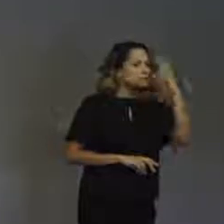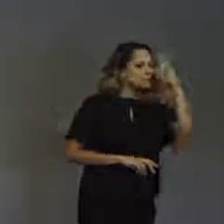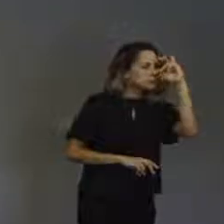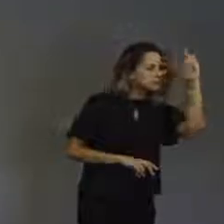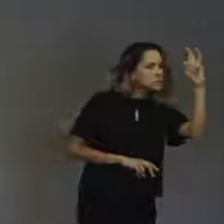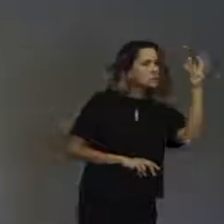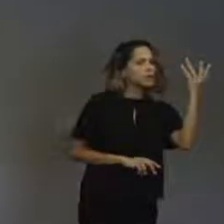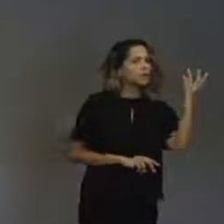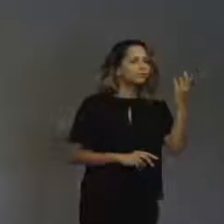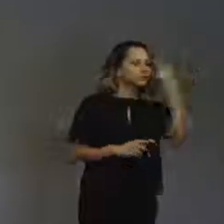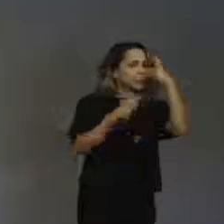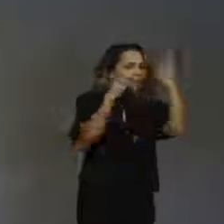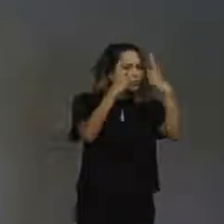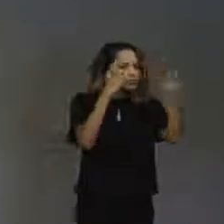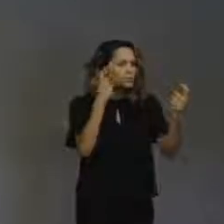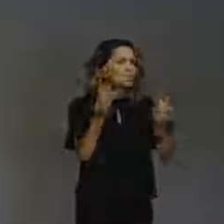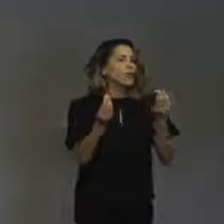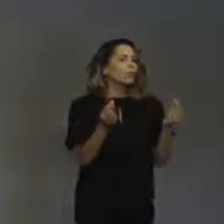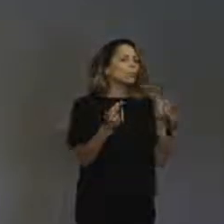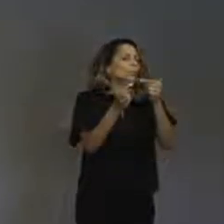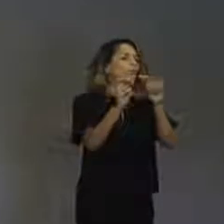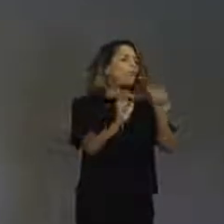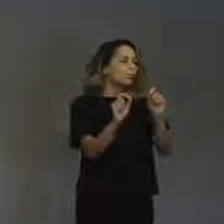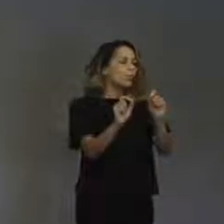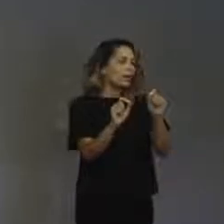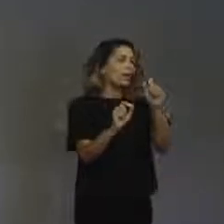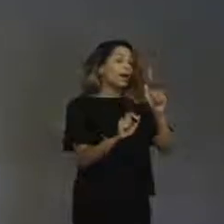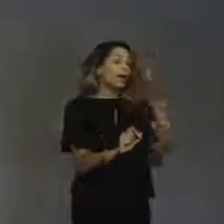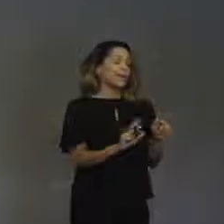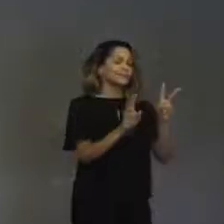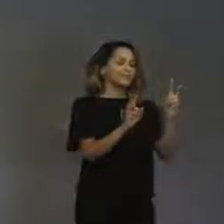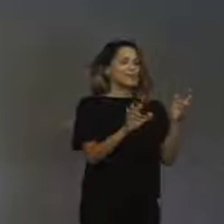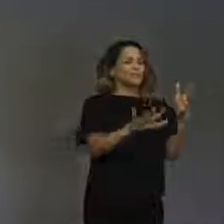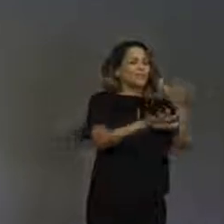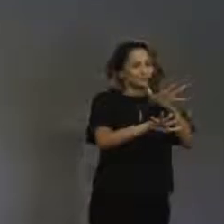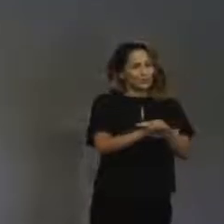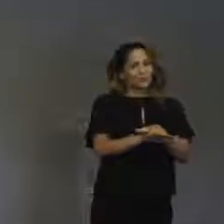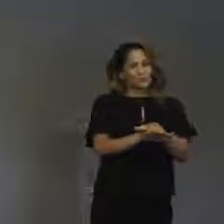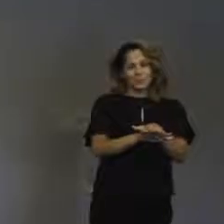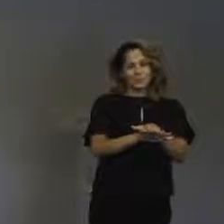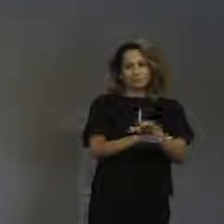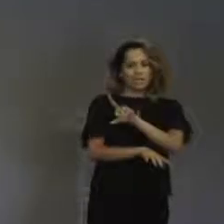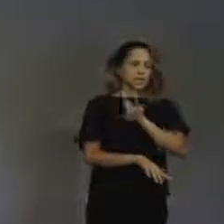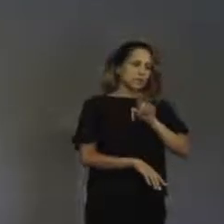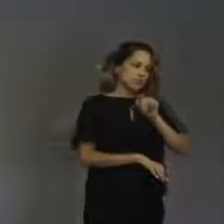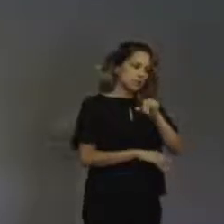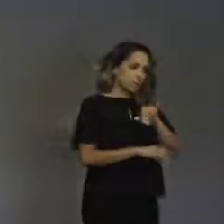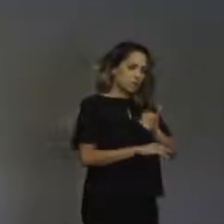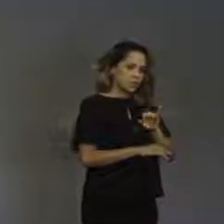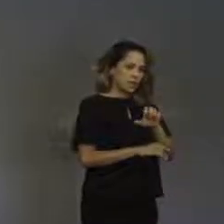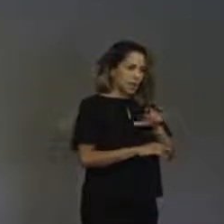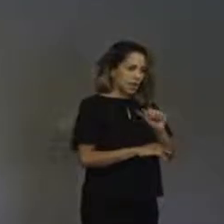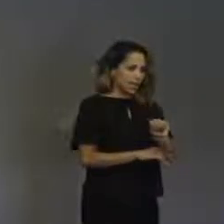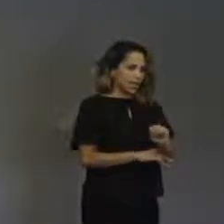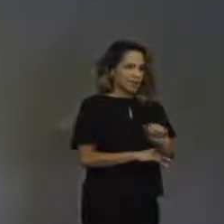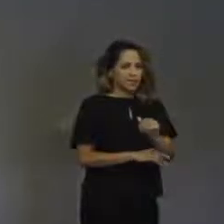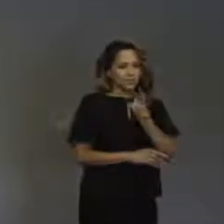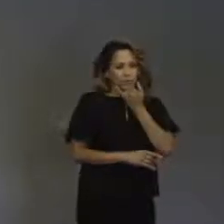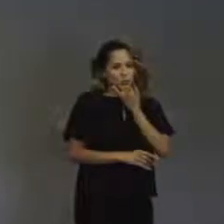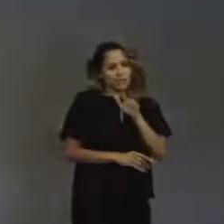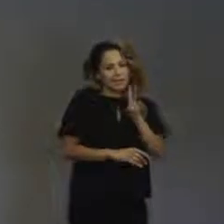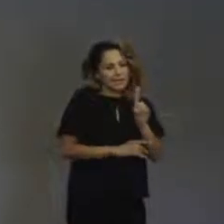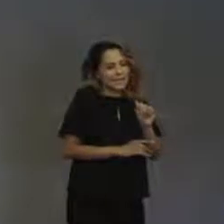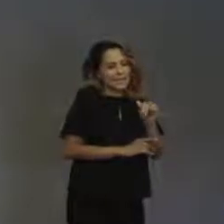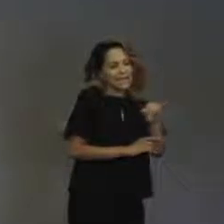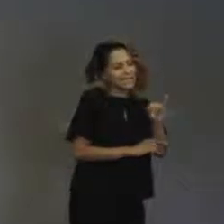e criativas, é a questão da inclusão, que muito bem a Dani já tocou, a Daniela já tocou. Eu vou falar, a gente já ficando todo mundo amigo, né?